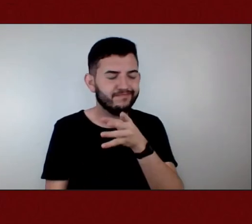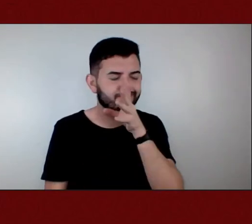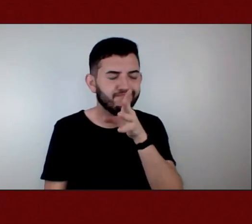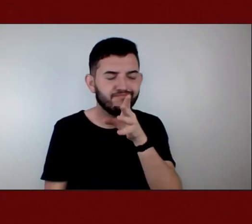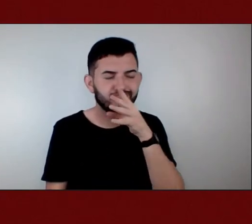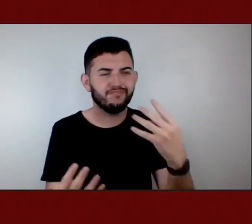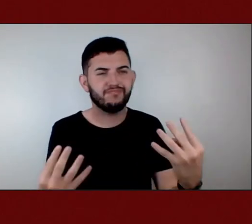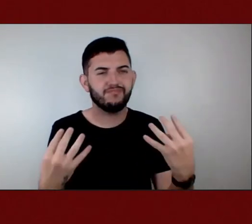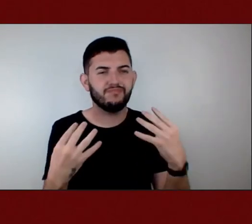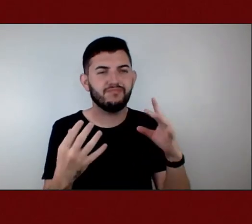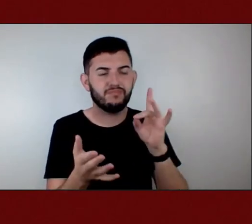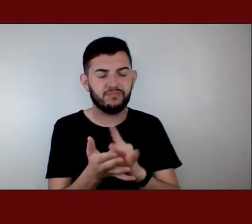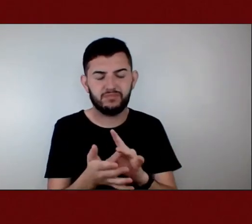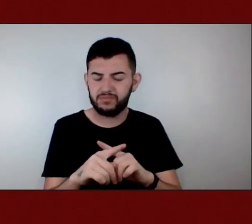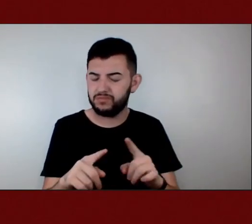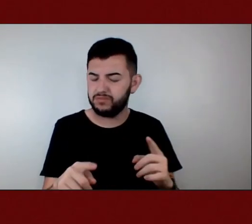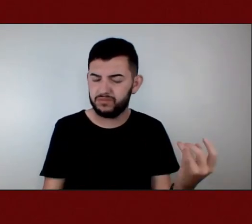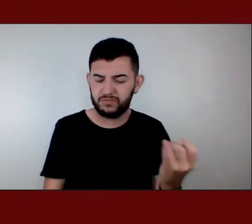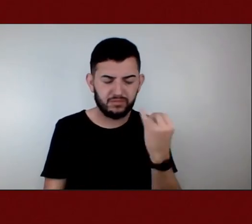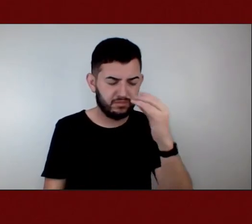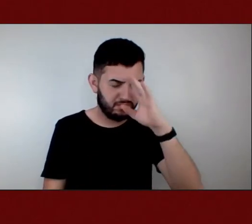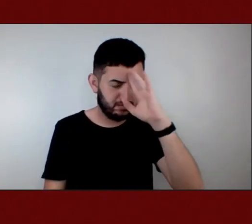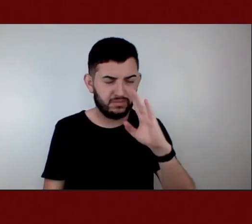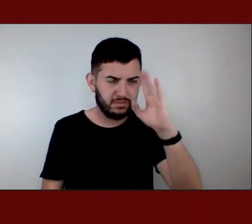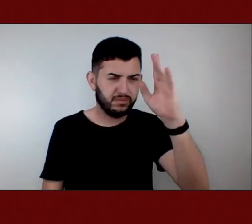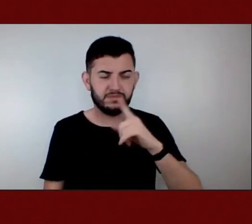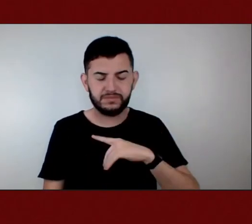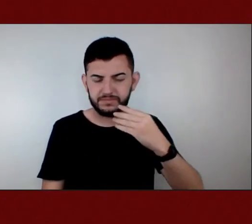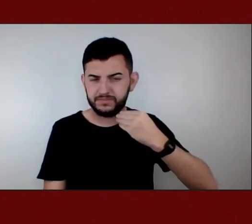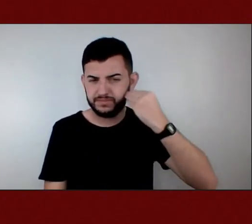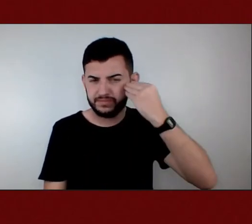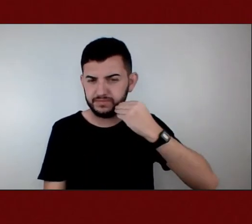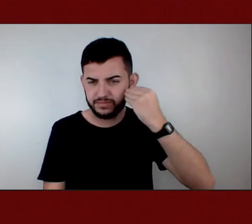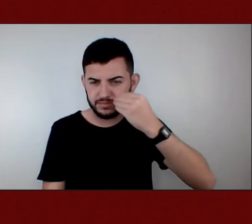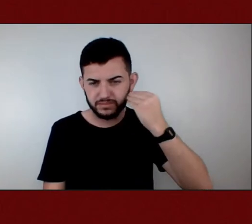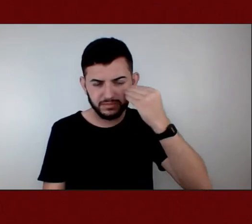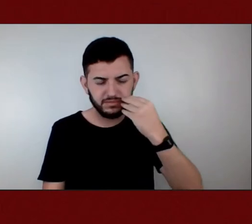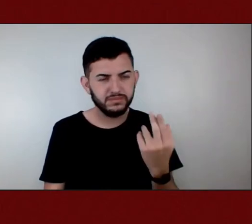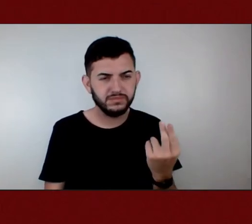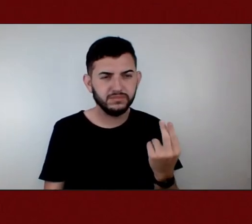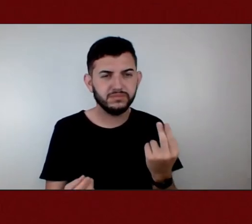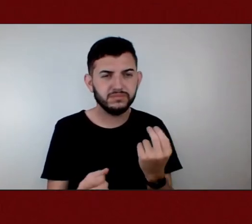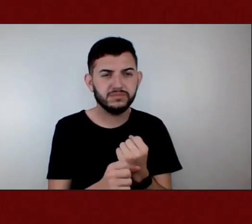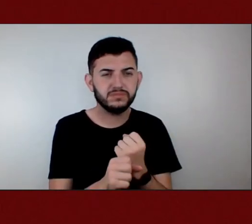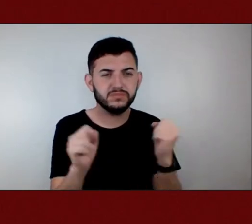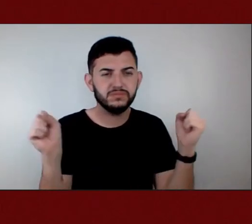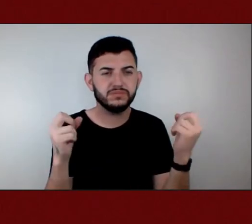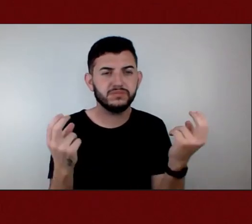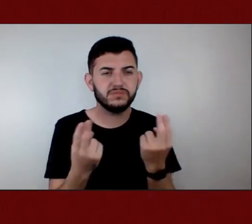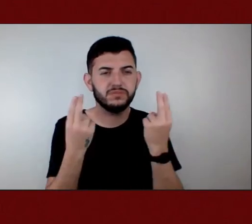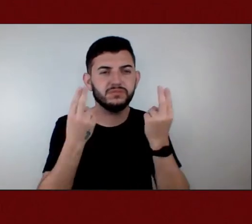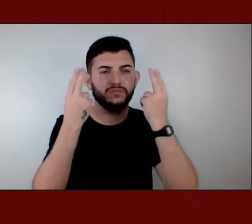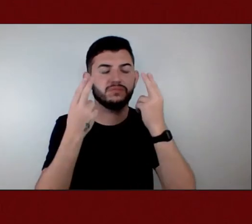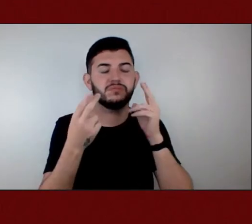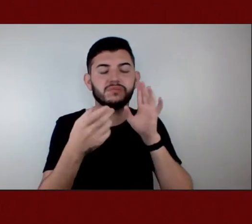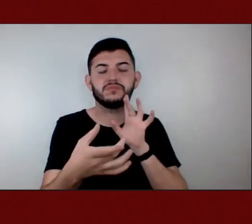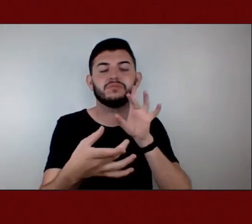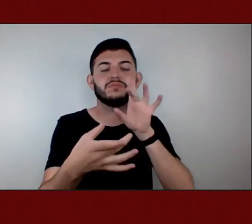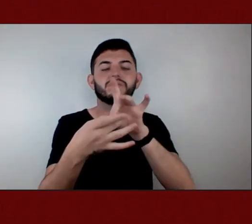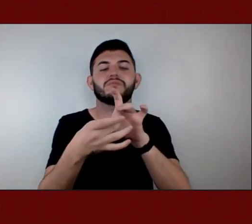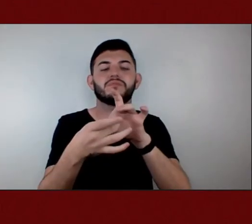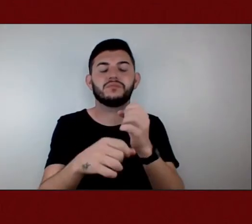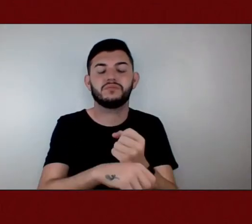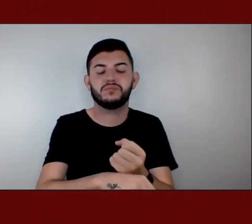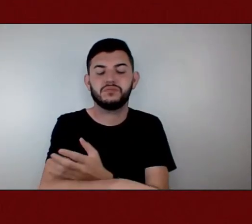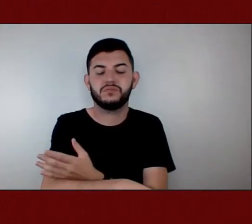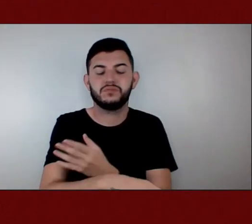disso é que, a partir dessas experiências, é impossível não se conectar emocionalmente com esse